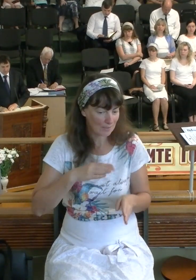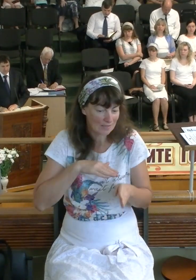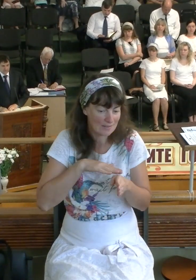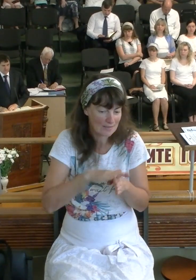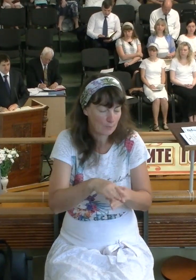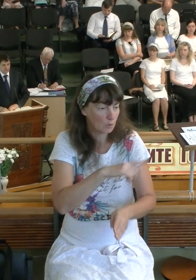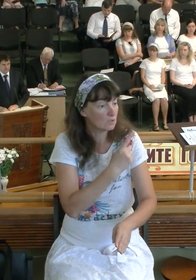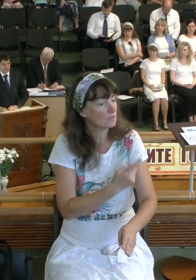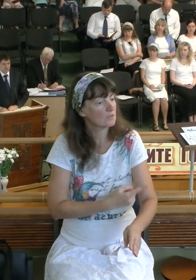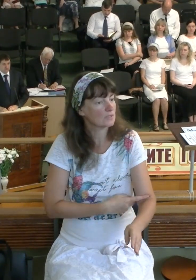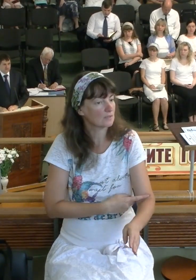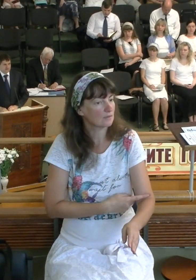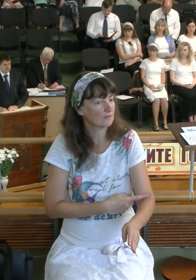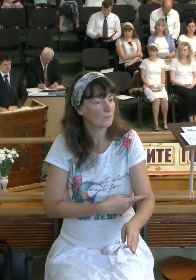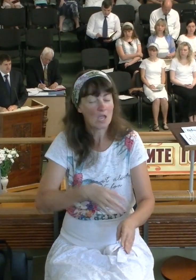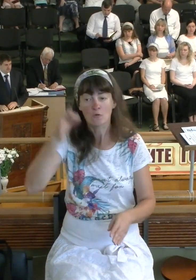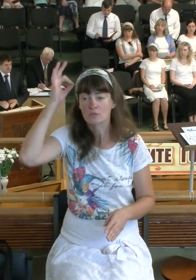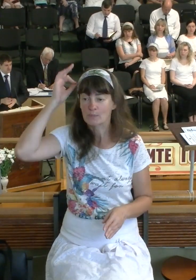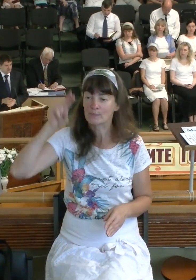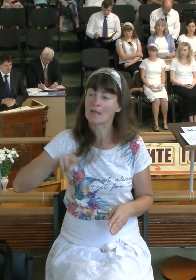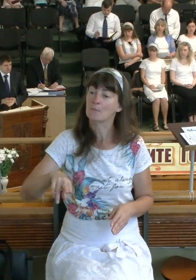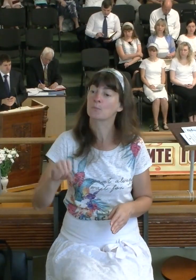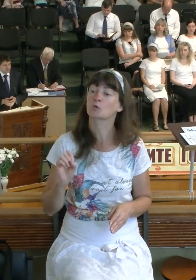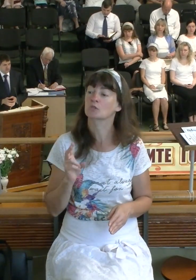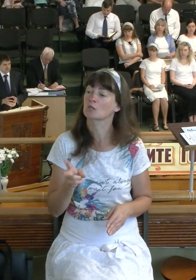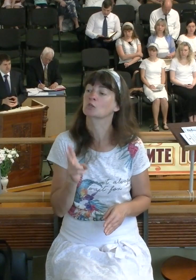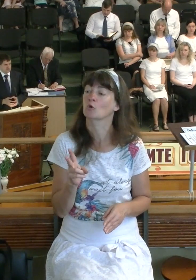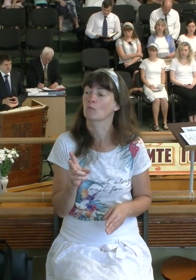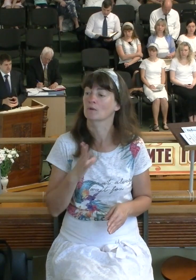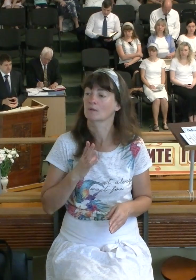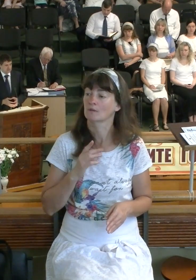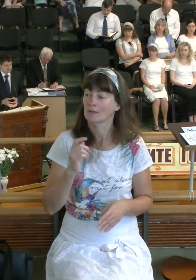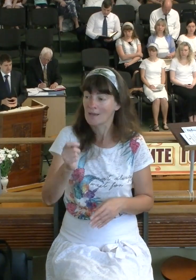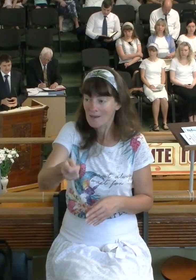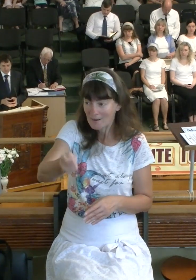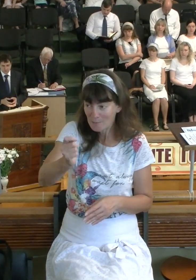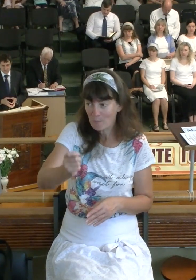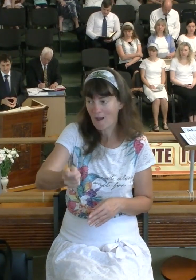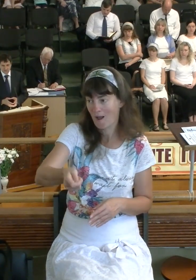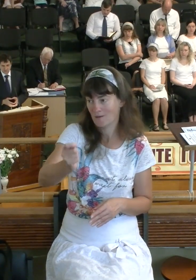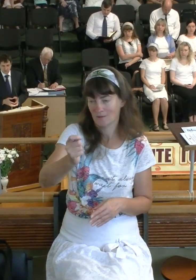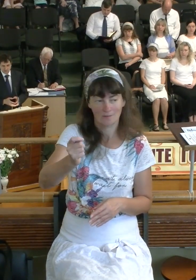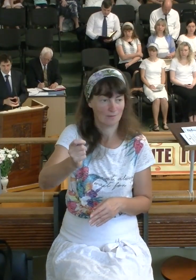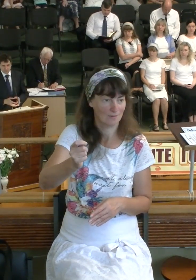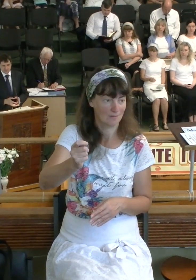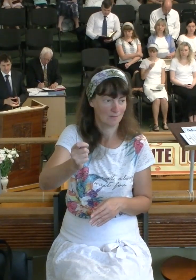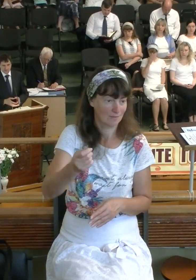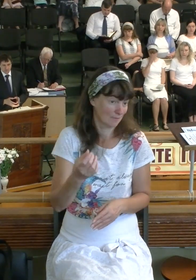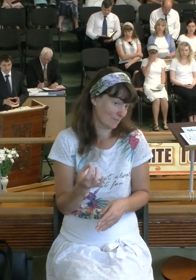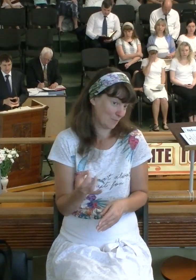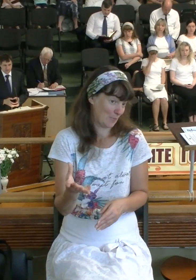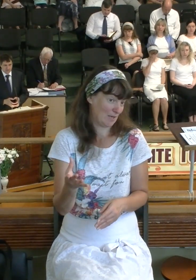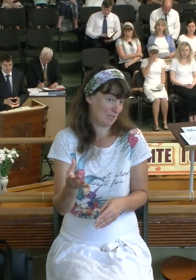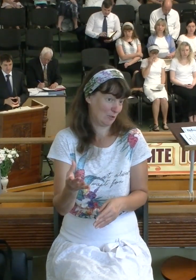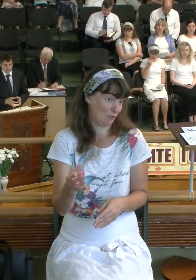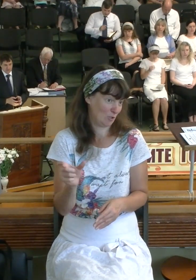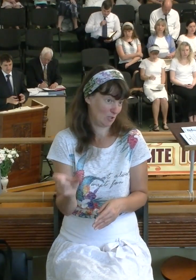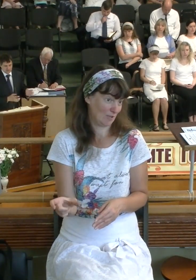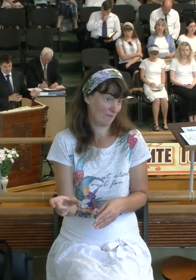кем был Петр? Мы поняли недавно, совсем недавно еще, да, может быть, несколько недель назад этот Петр, после того,